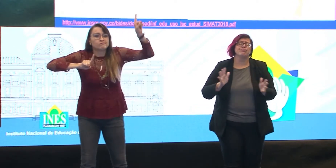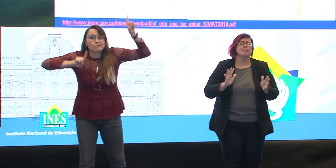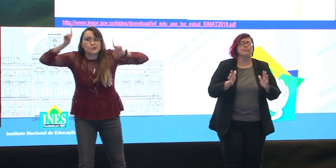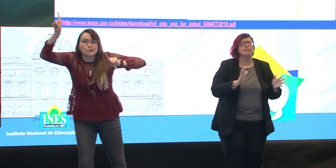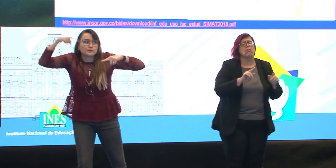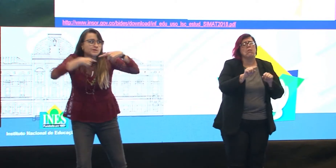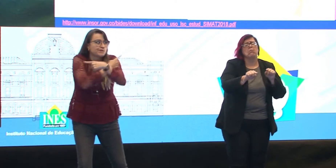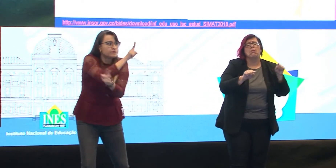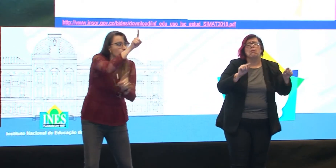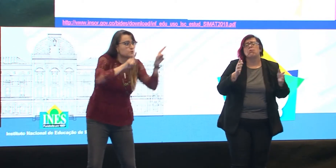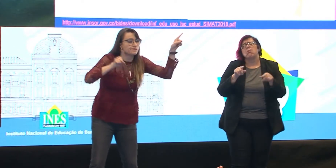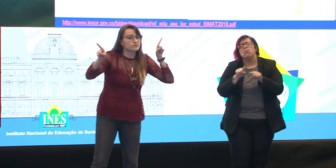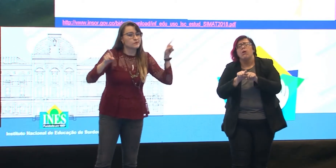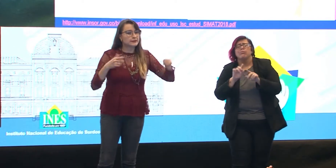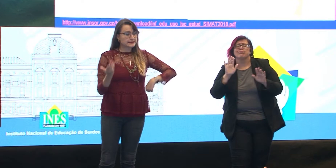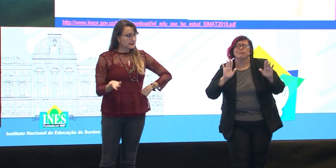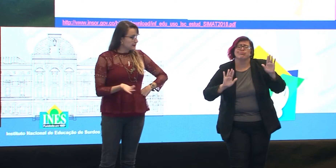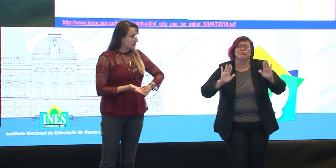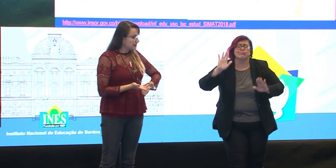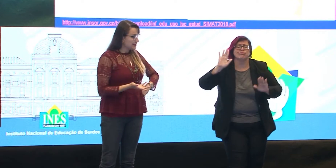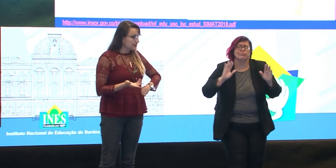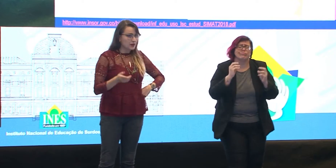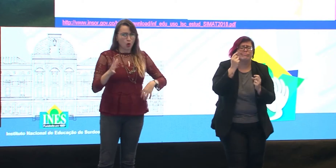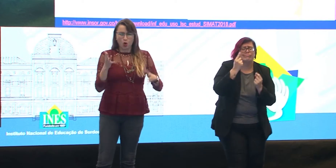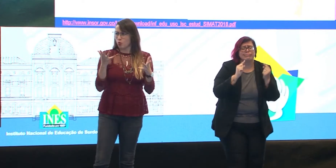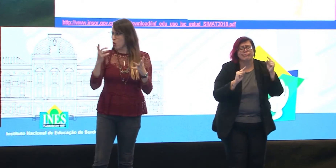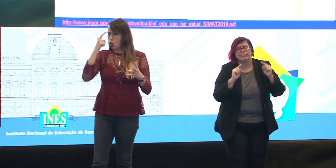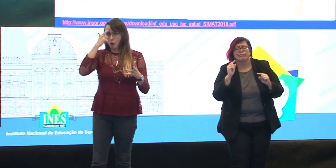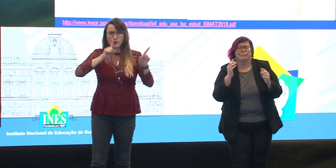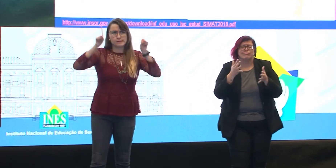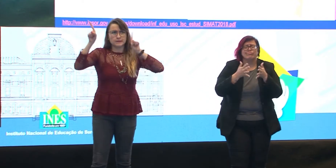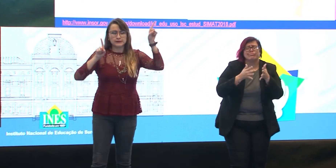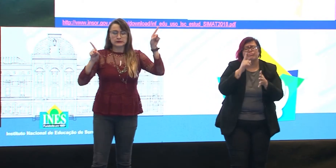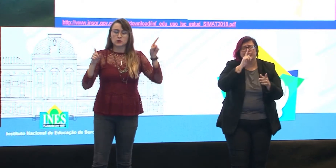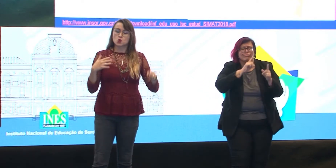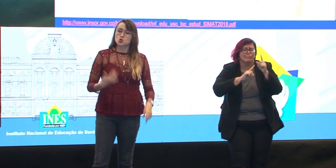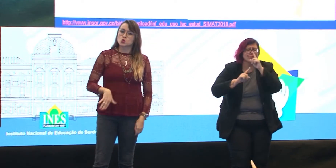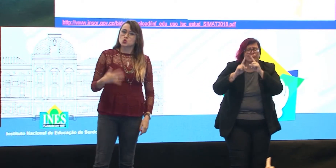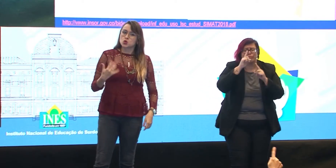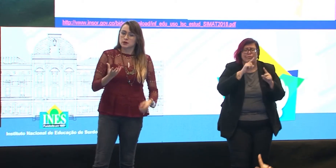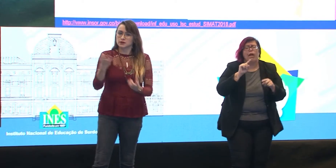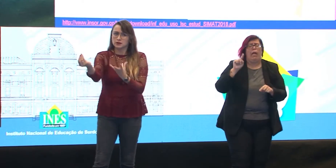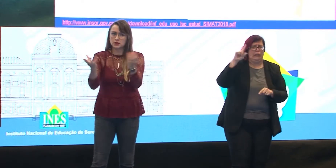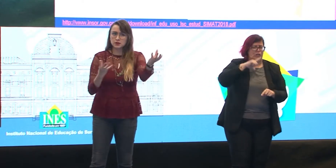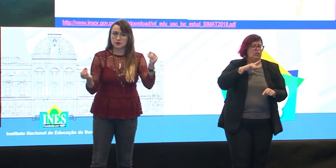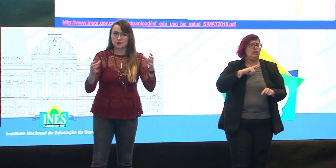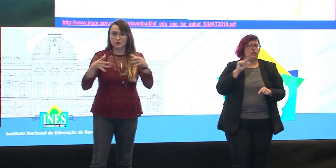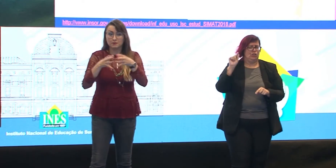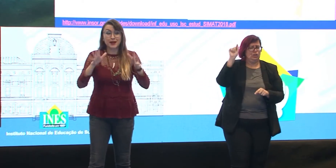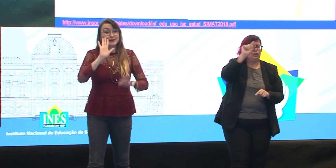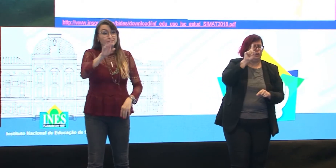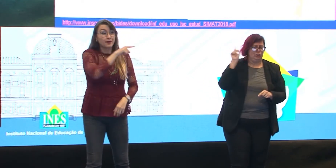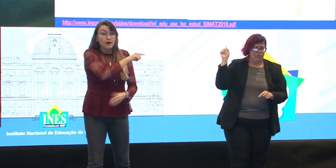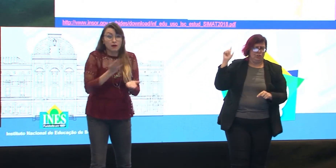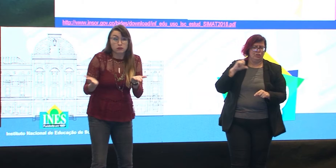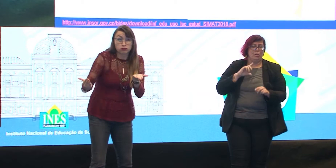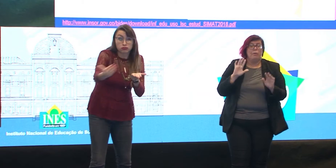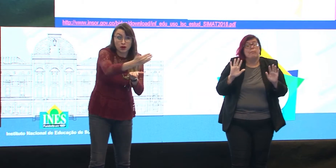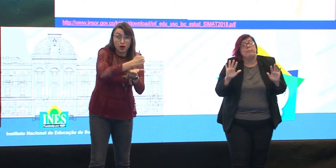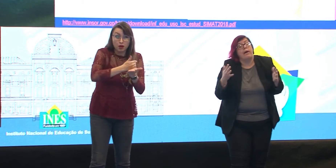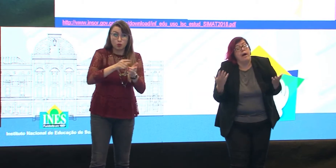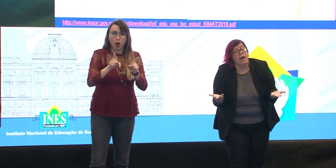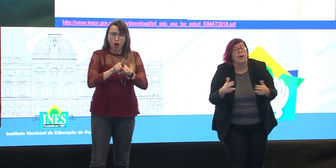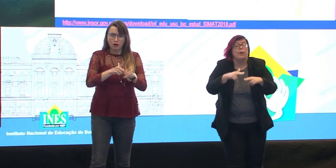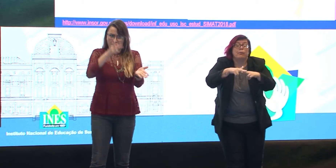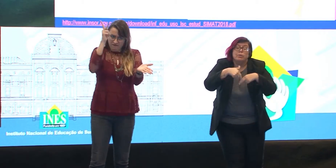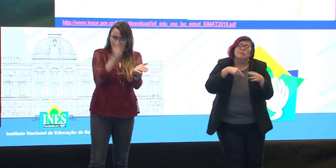onde a população de surdos aparece em menor densidade. Ou seja, nos extremos, na periferia do país,